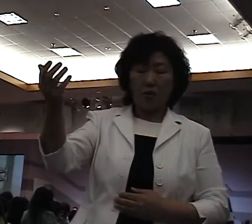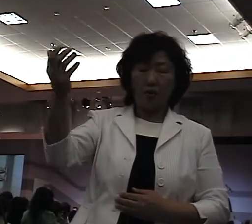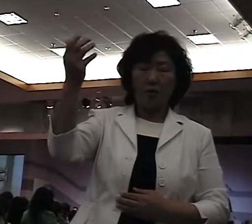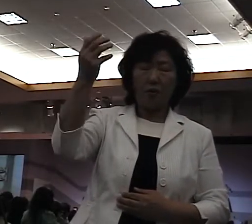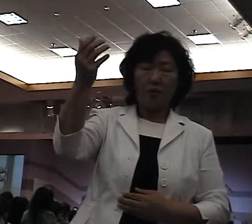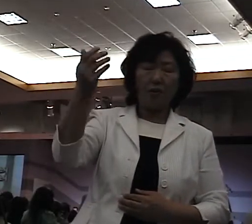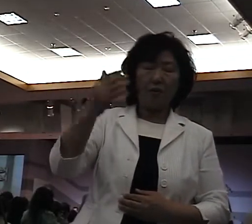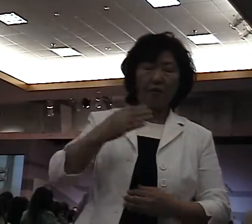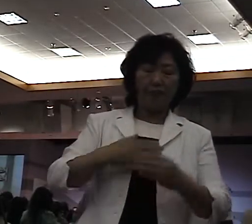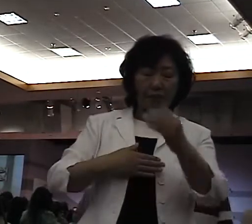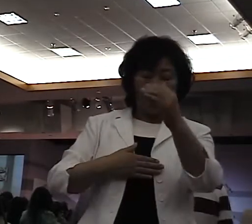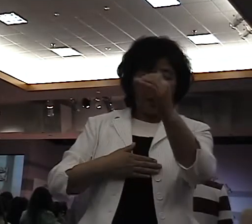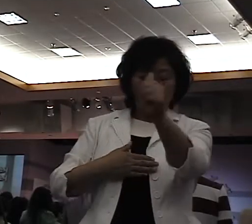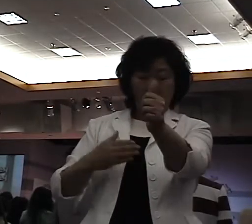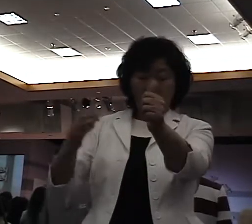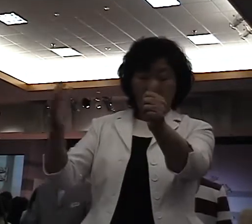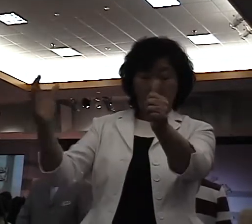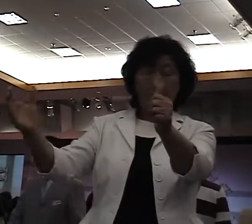성령님,